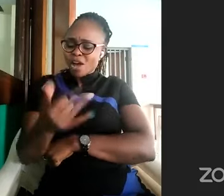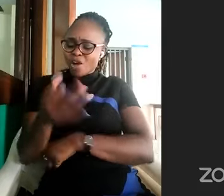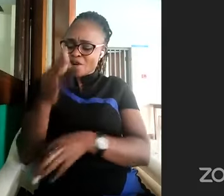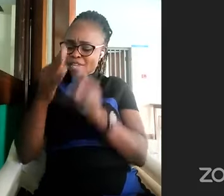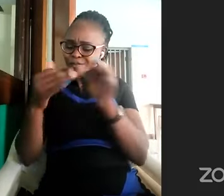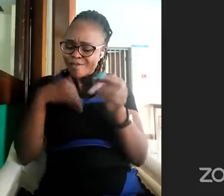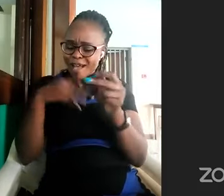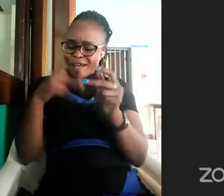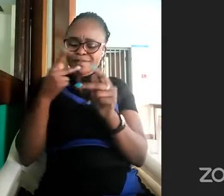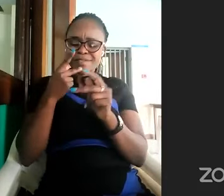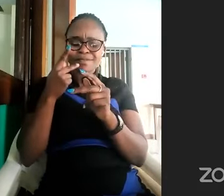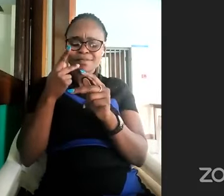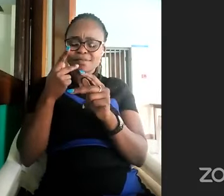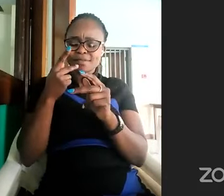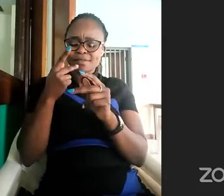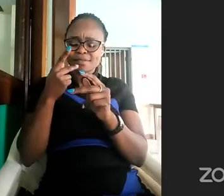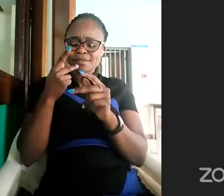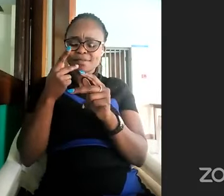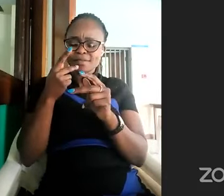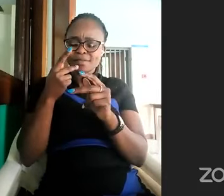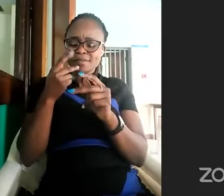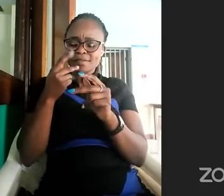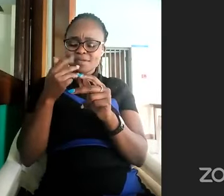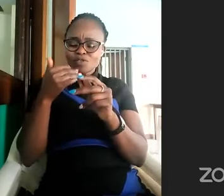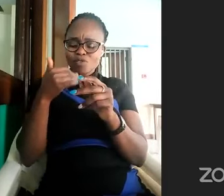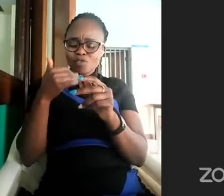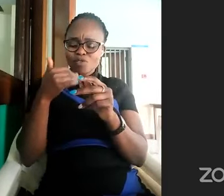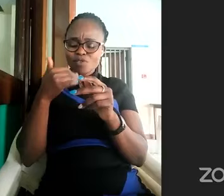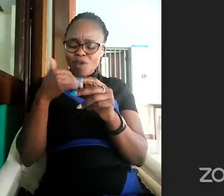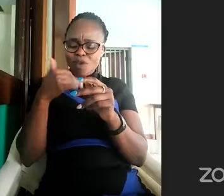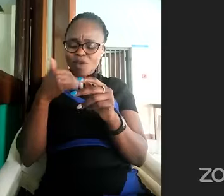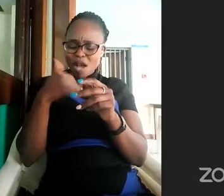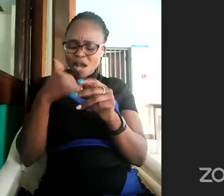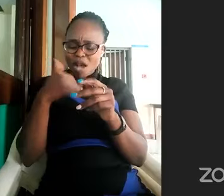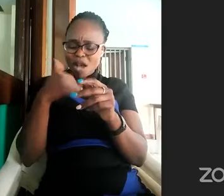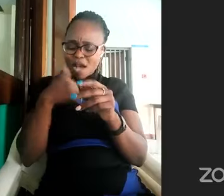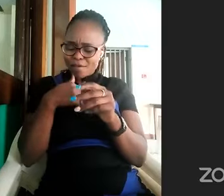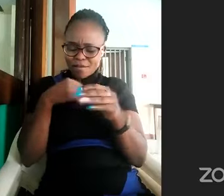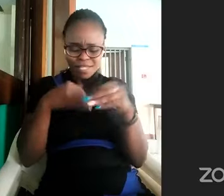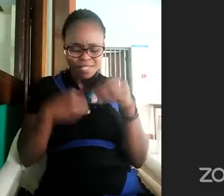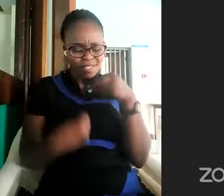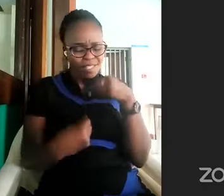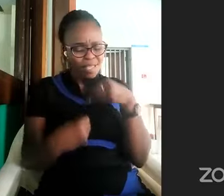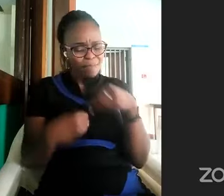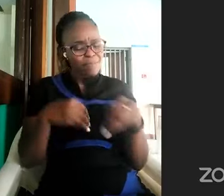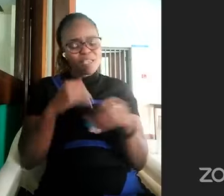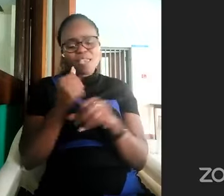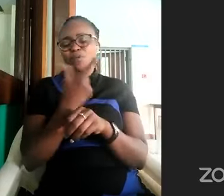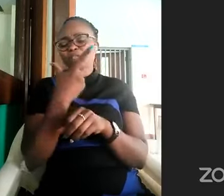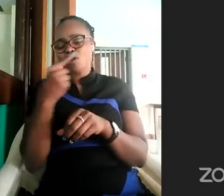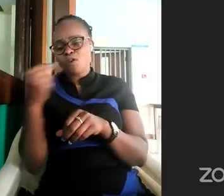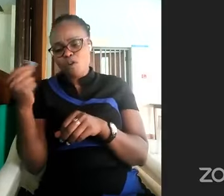kuenda mpaka huko na aende aweke mahitaji ya school fees pale. Ukijaribu kuulizia